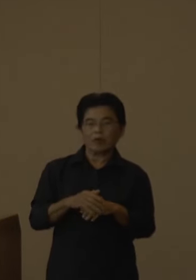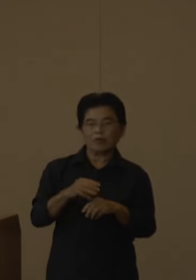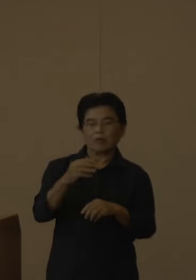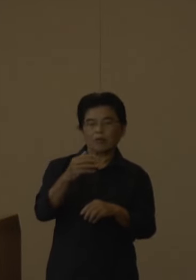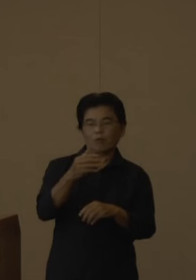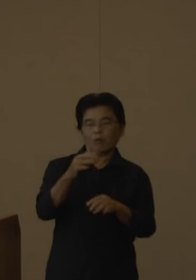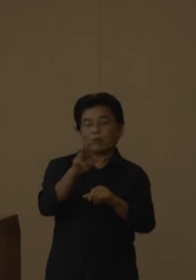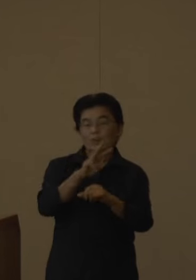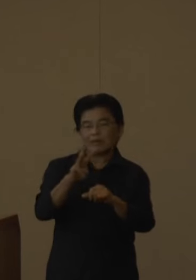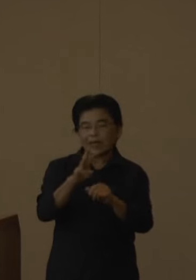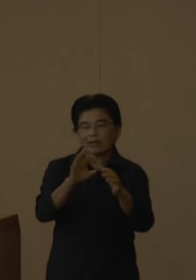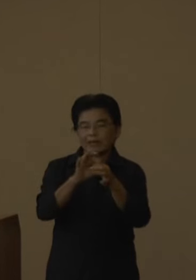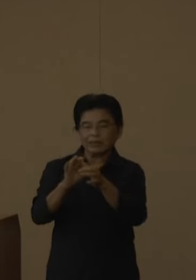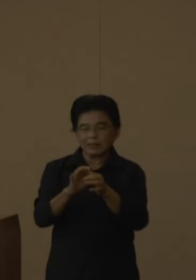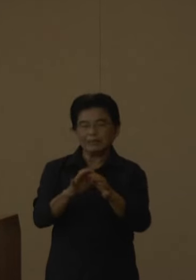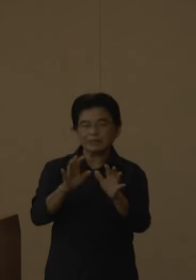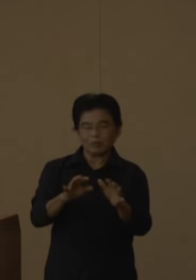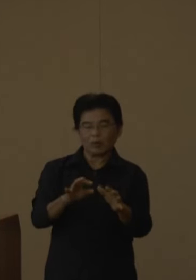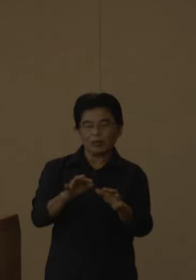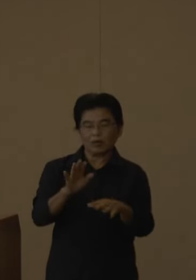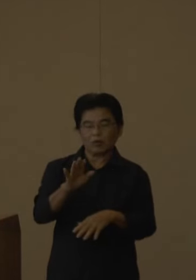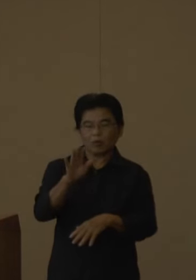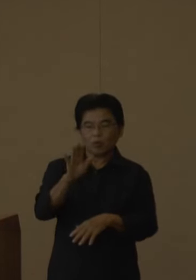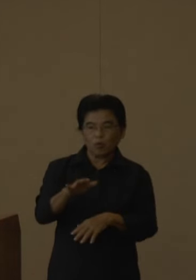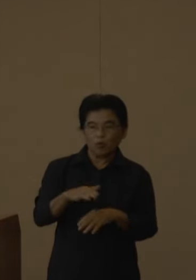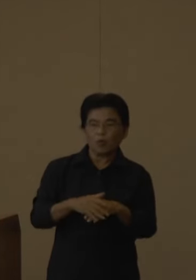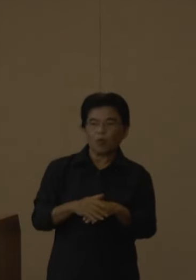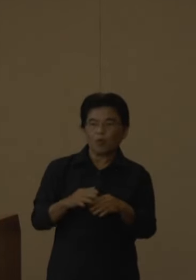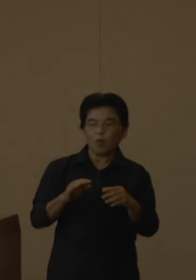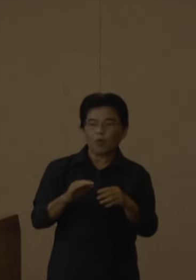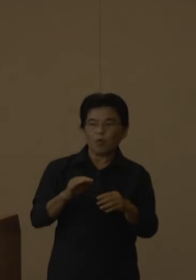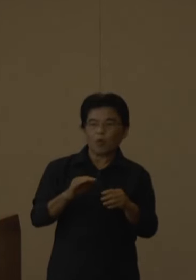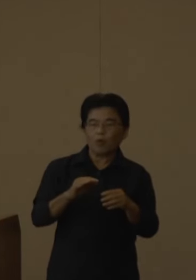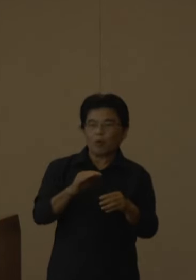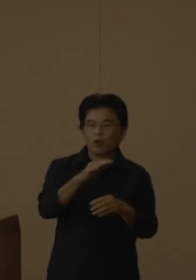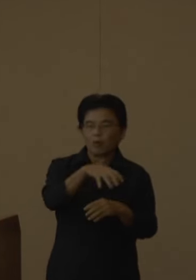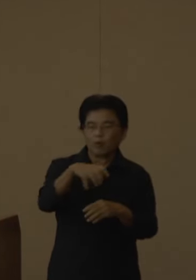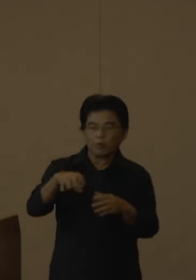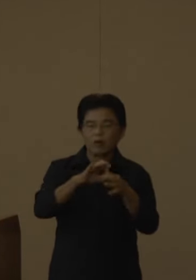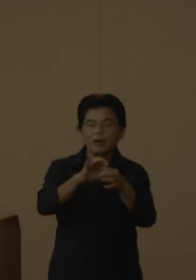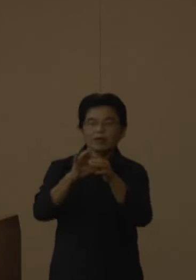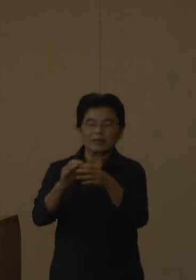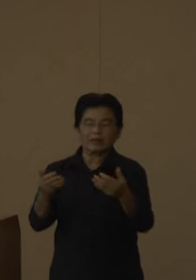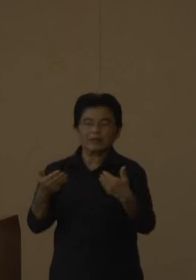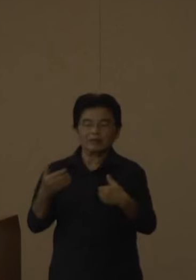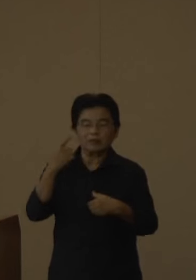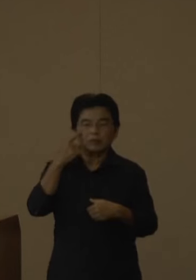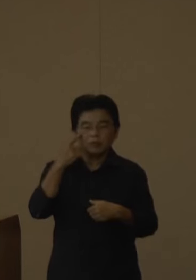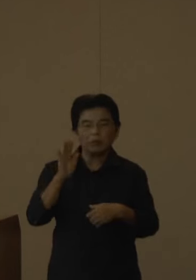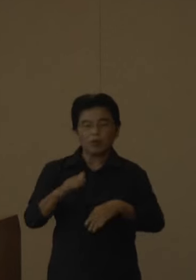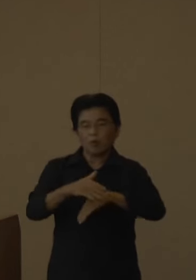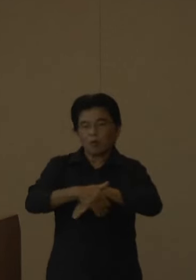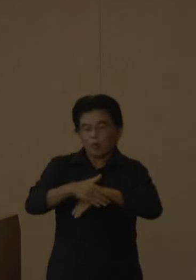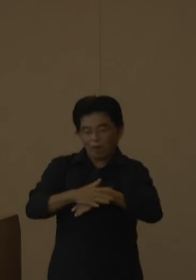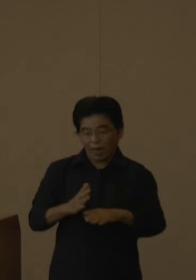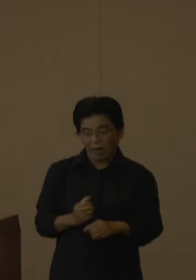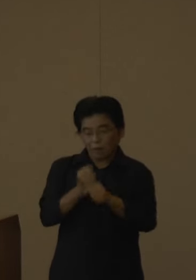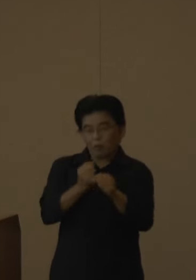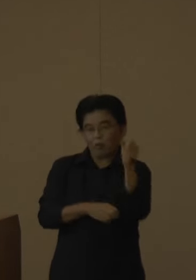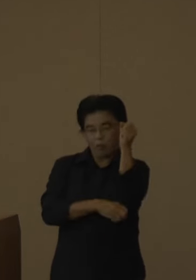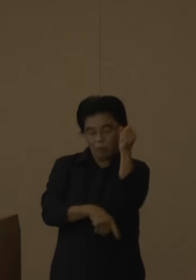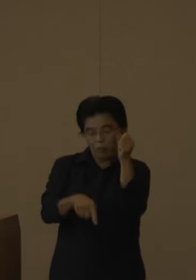救助法の適用に関しての改善策として政府との連携というのも大事になってくると思うんですが、今おっしゃっていた窓口の一本化含めて、